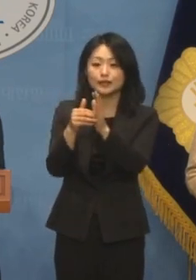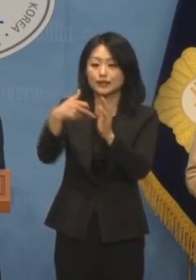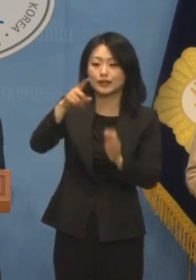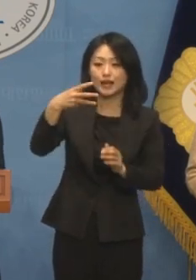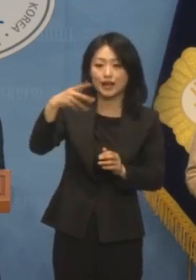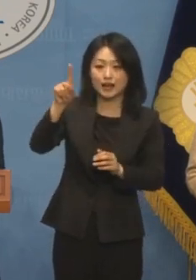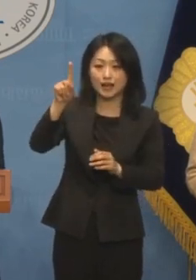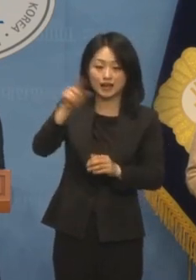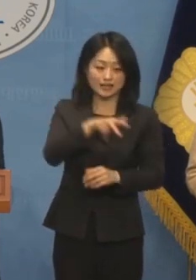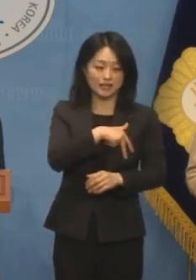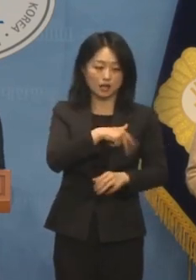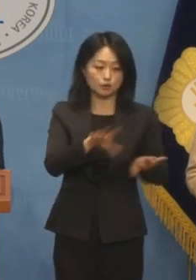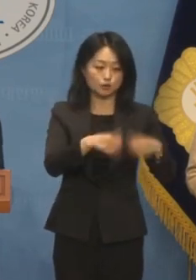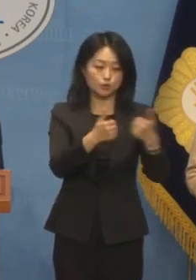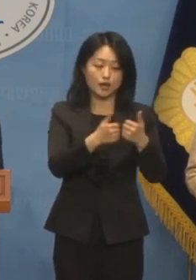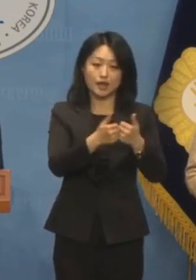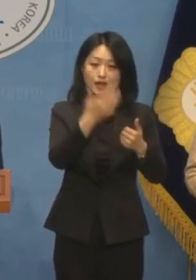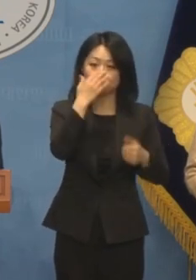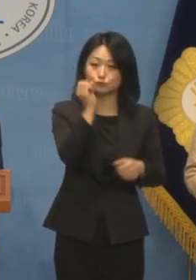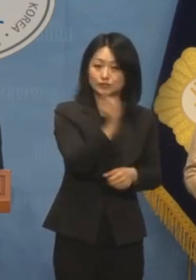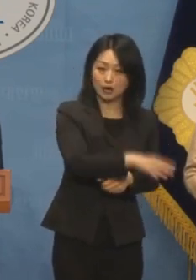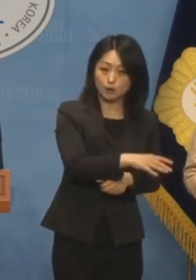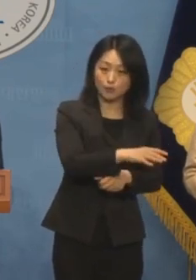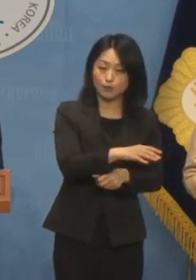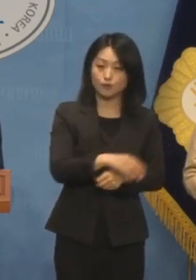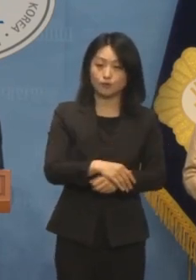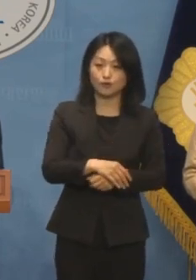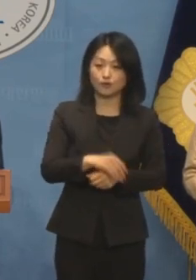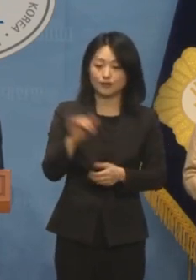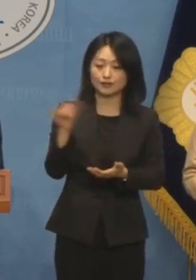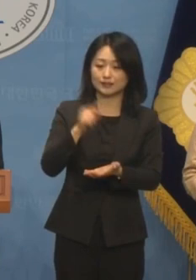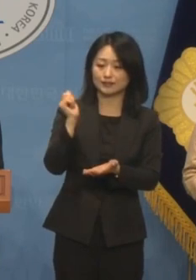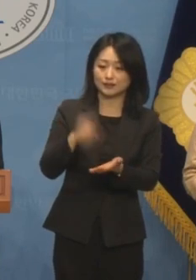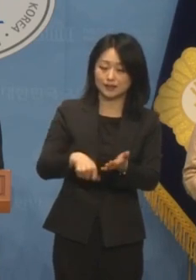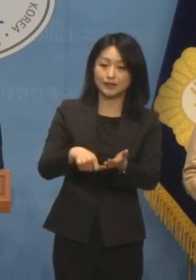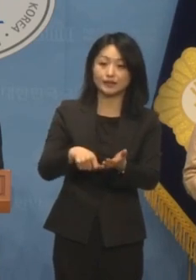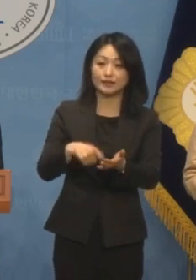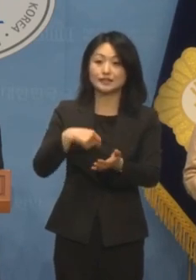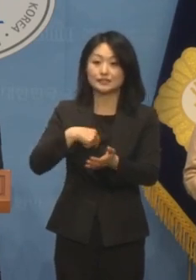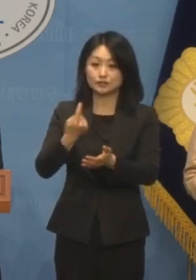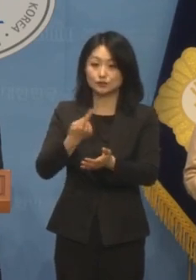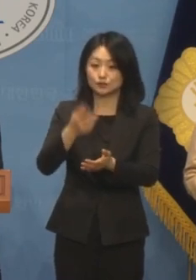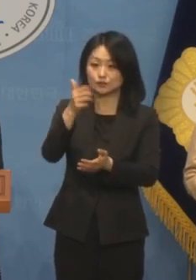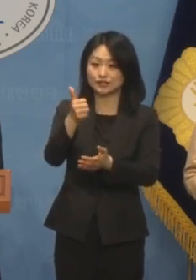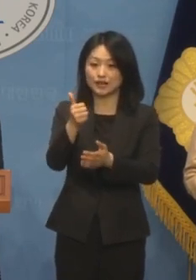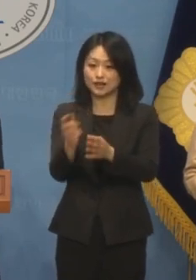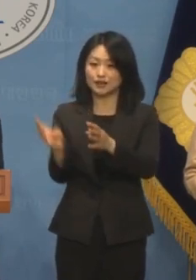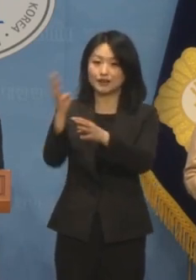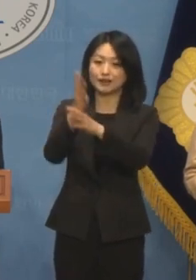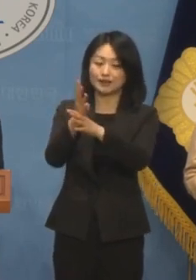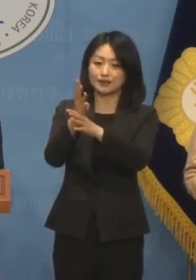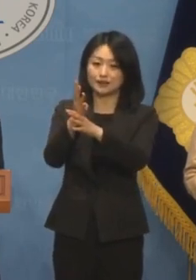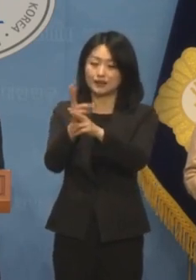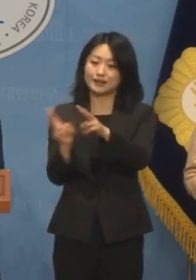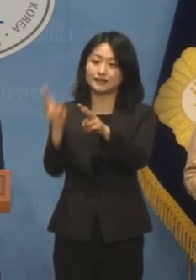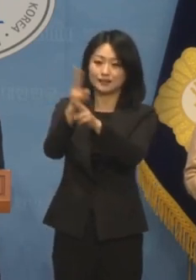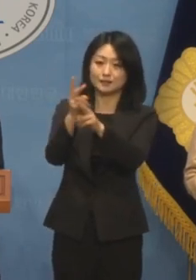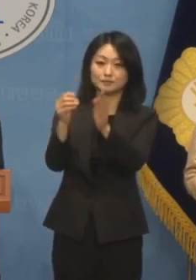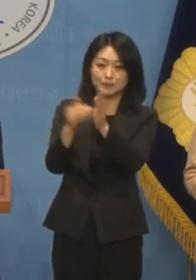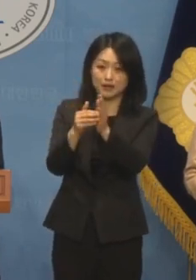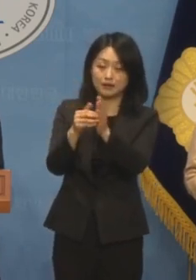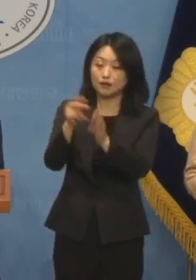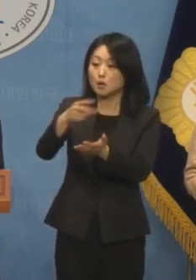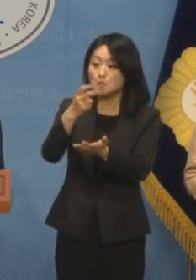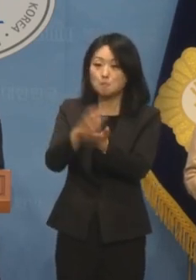대의원 총회를 무시하고 밀실회의에서 날치기로 셀프 연임을 결의하며 정점을 찍었습니다. 대표는 법적으로 문제가